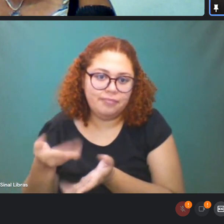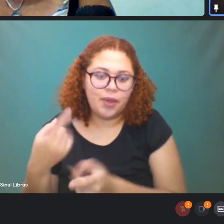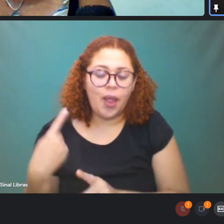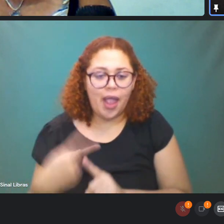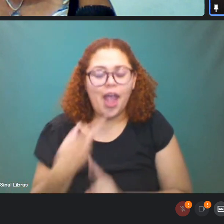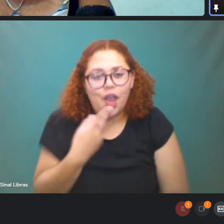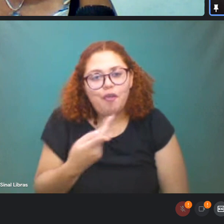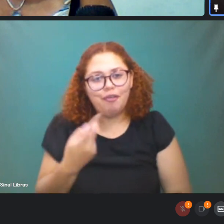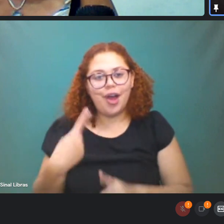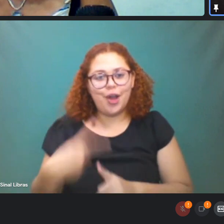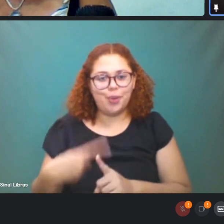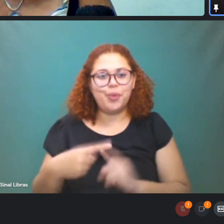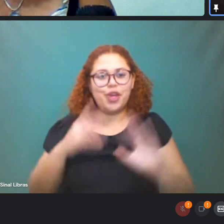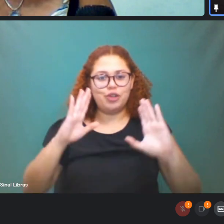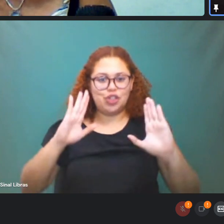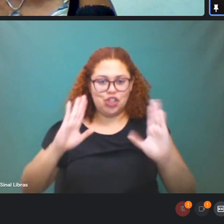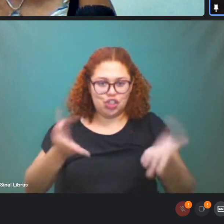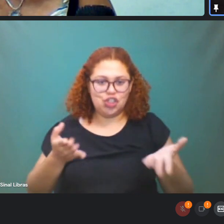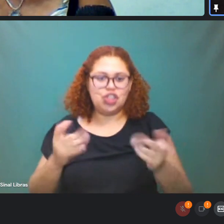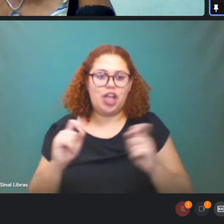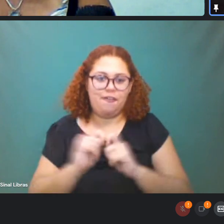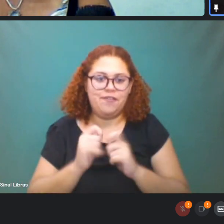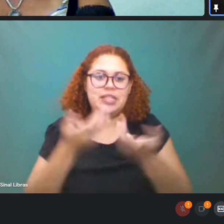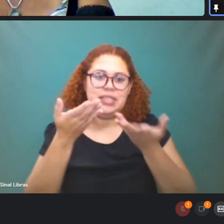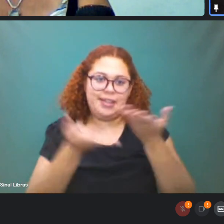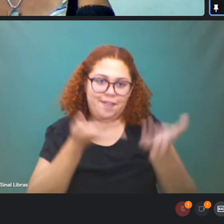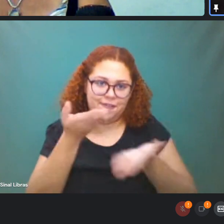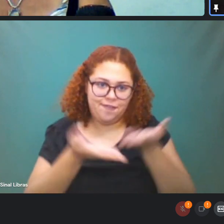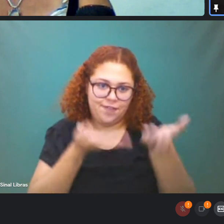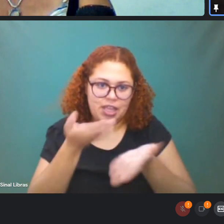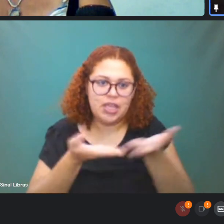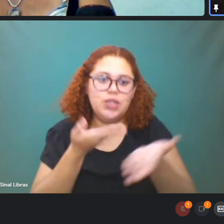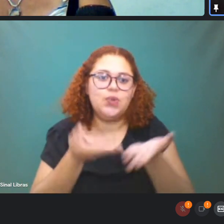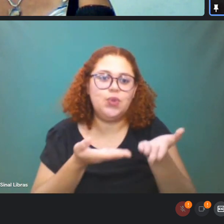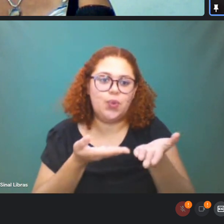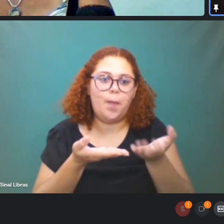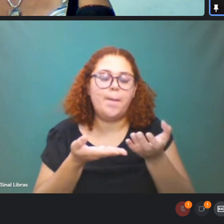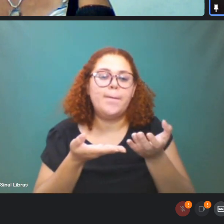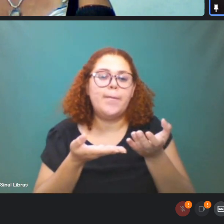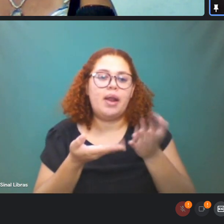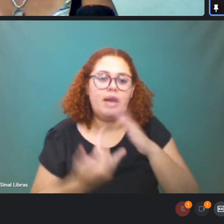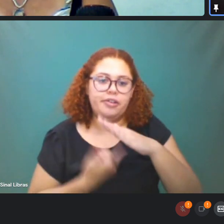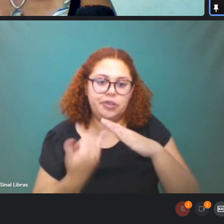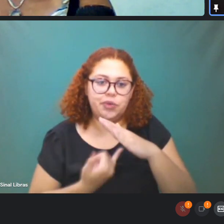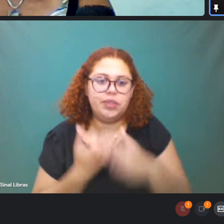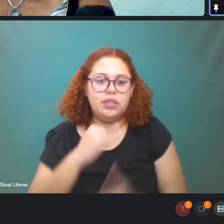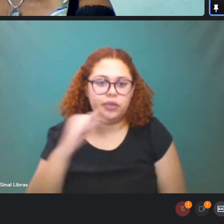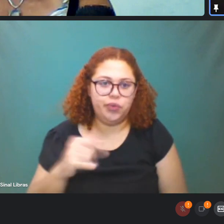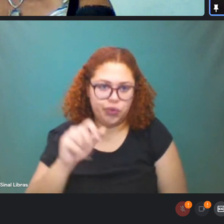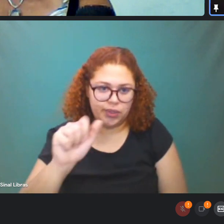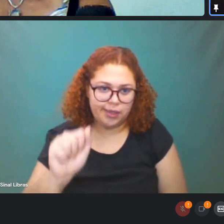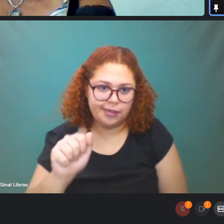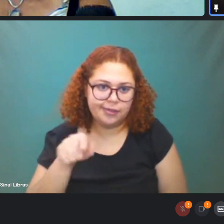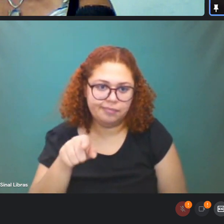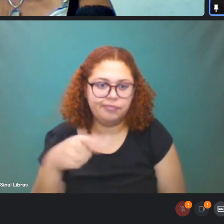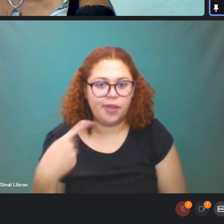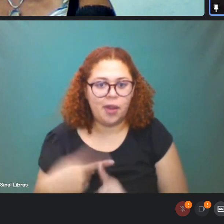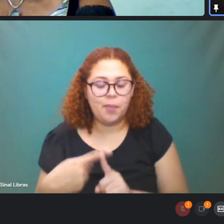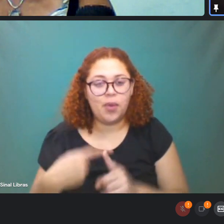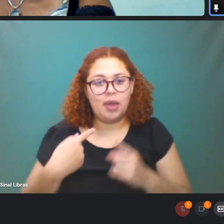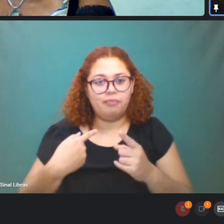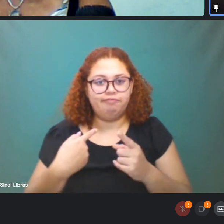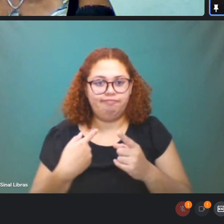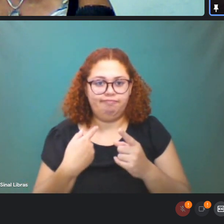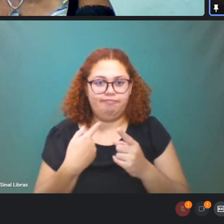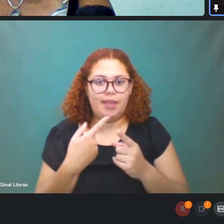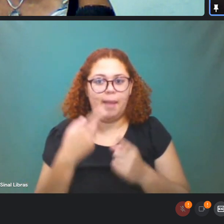Atra lembra muito bem disso, em 2019 eu prestei o serviço, onde eu toquei na Cidade Alta e toquei no aeroporto.